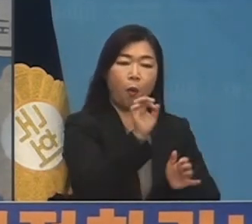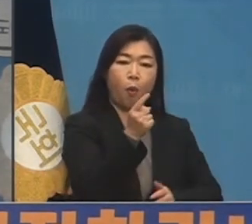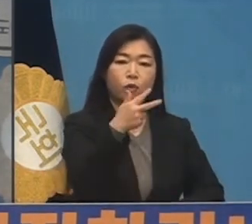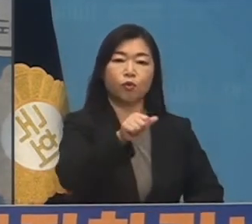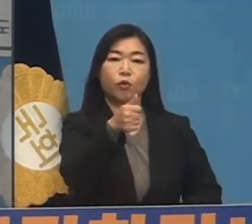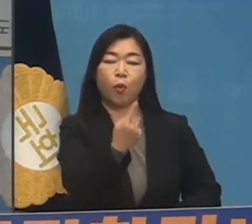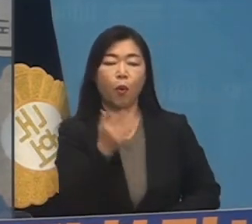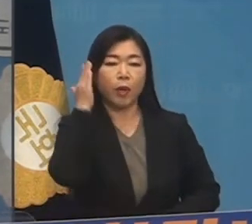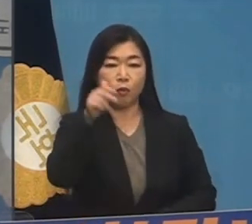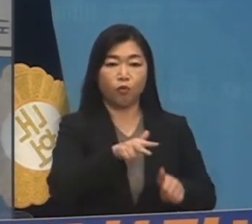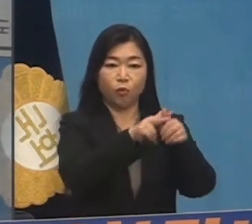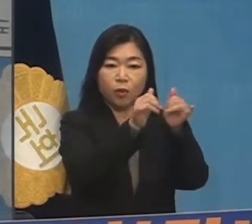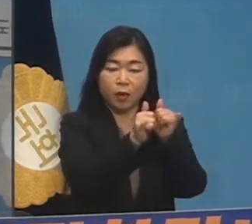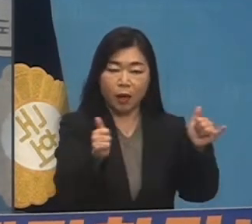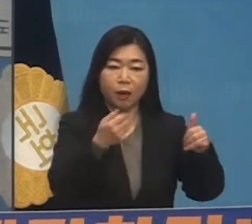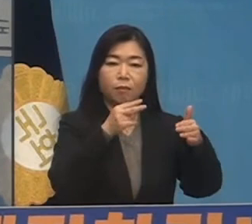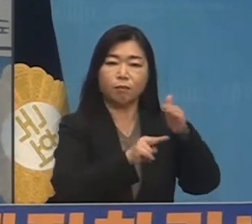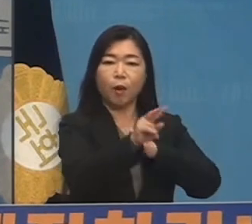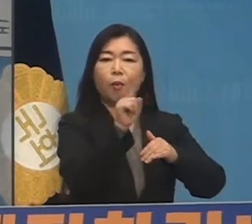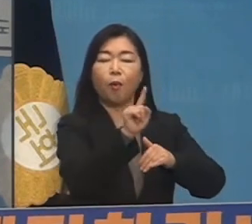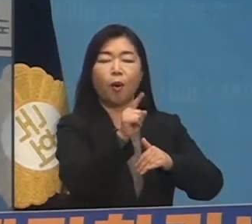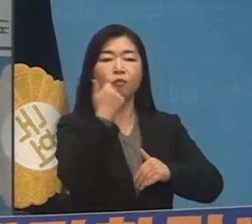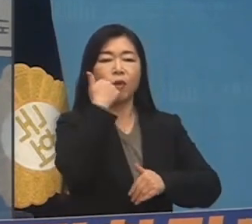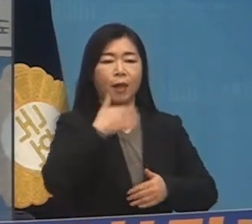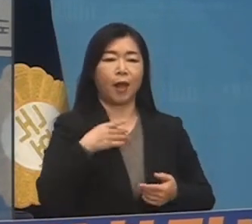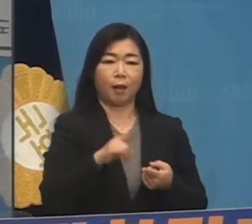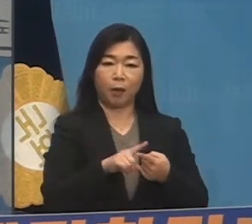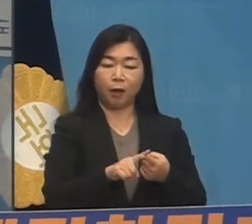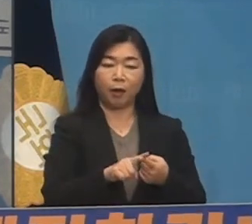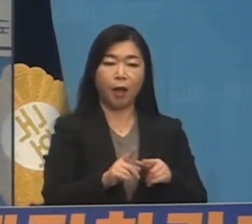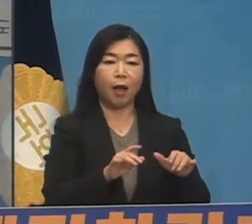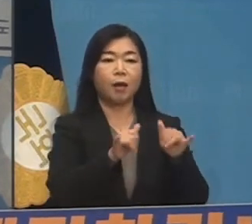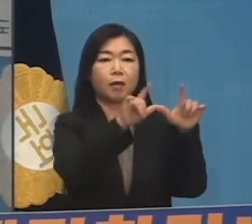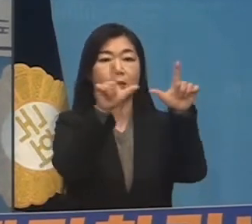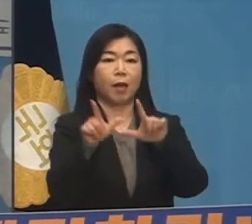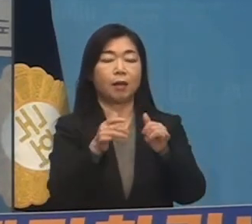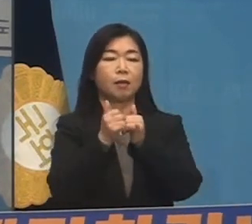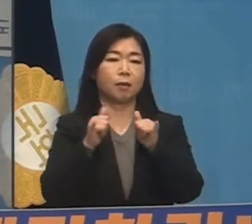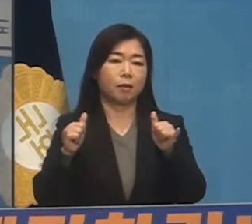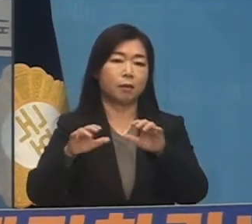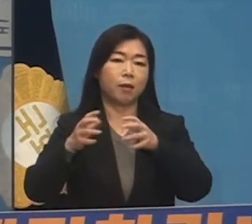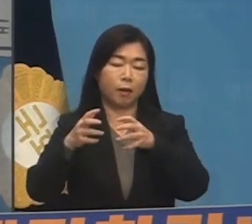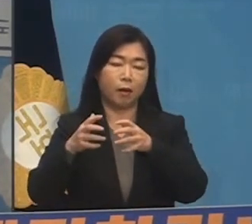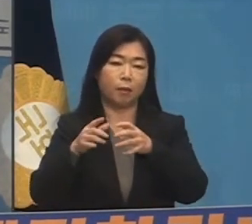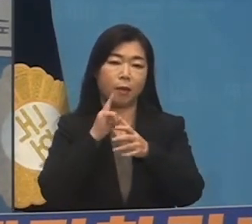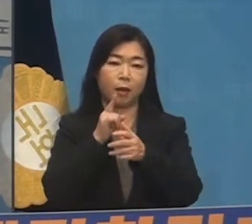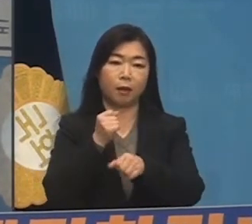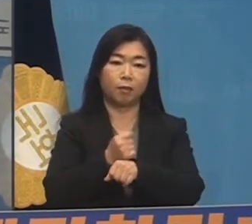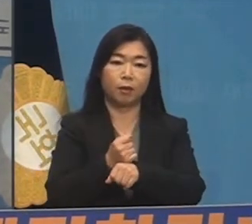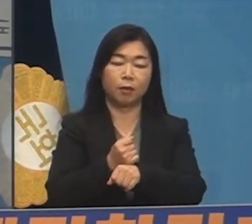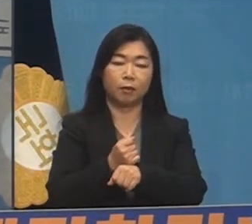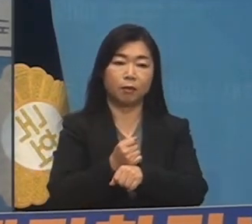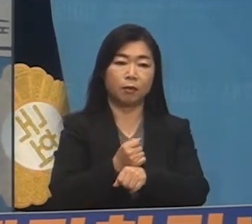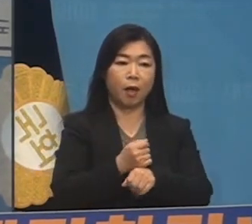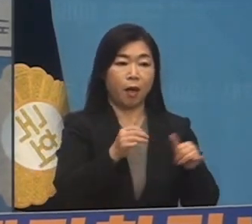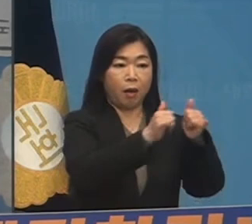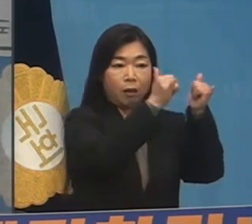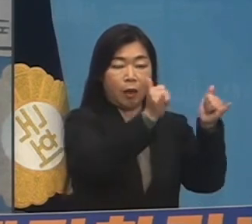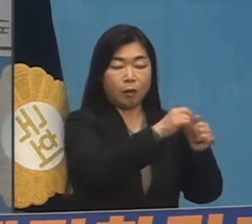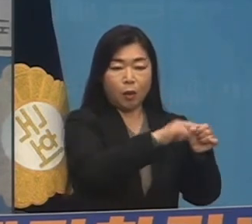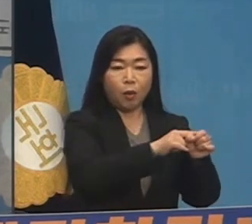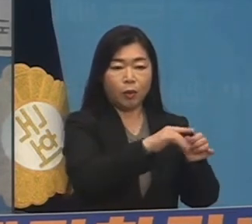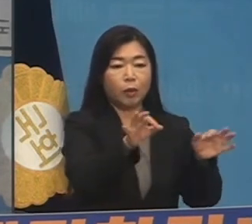대통령 후보의 선거 슬로건은 누구나 나답게 사는 세상입니다. 사회적 경제가 시장 경제의